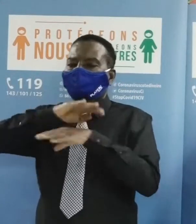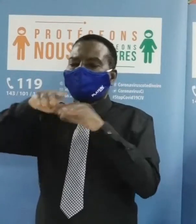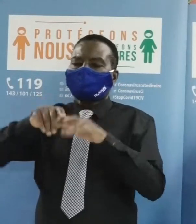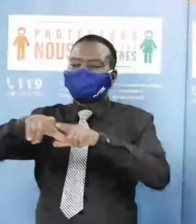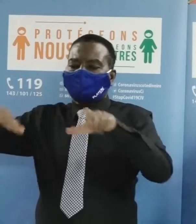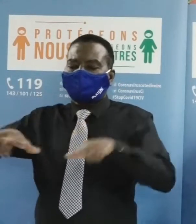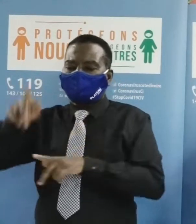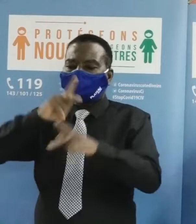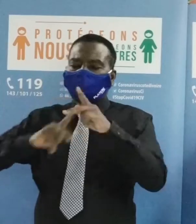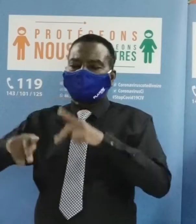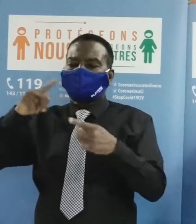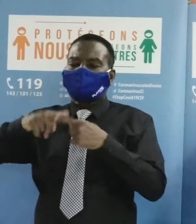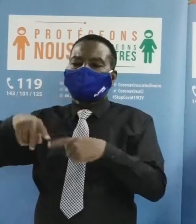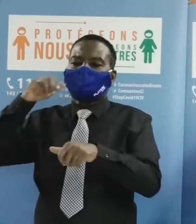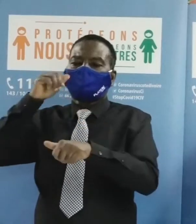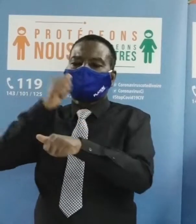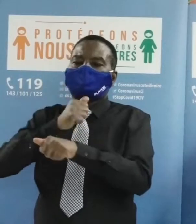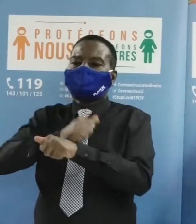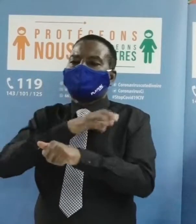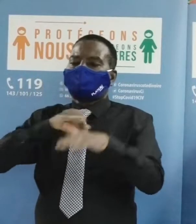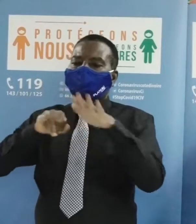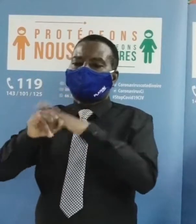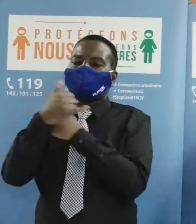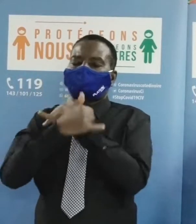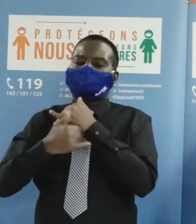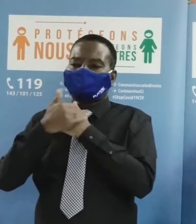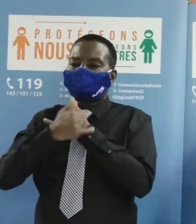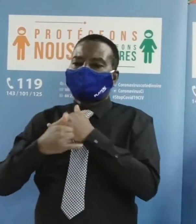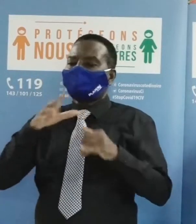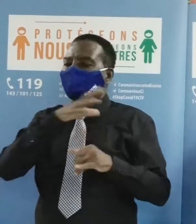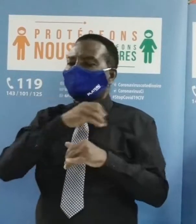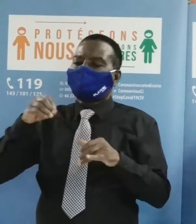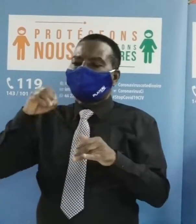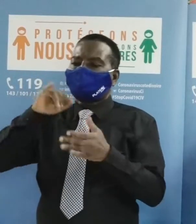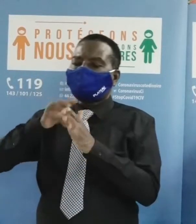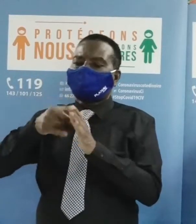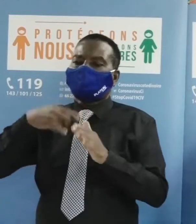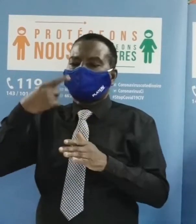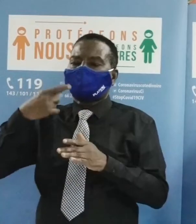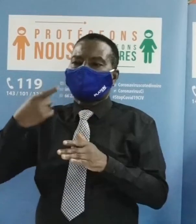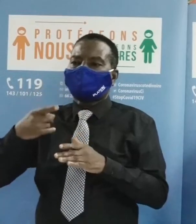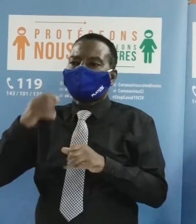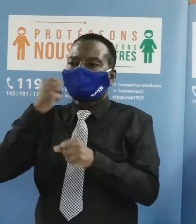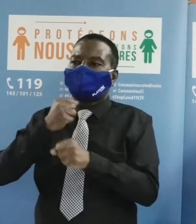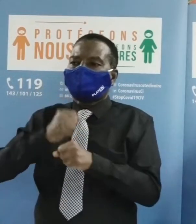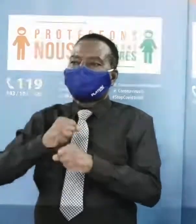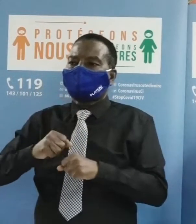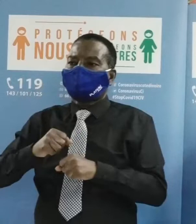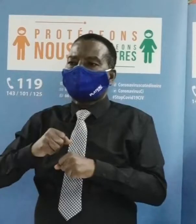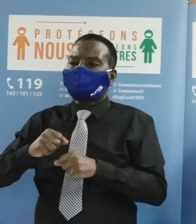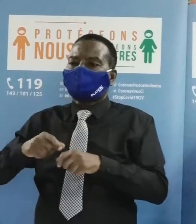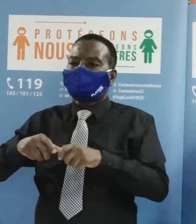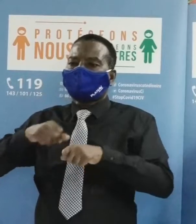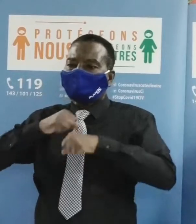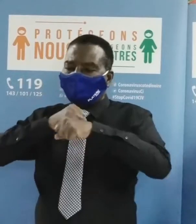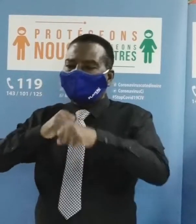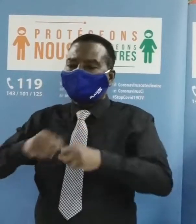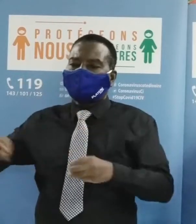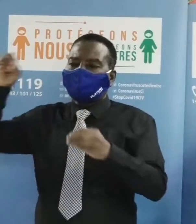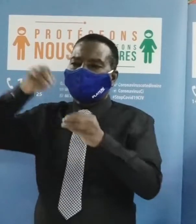tant à abidjan qu'à l'intérieur du pays ainsi que celle des opérations de sécurisation renforcée